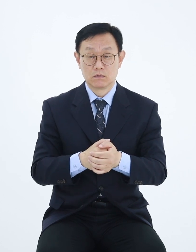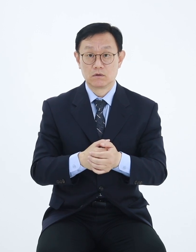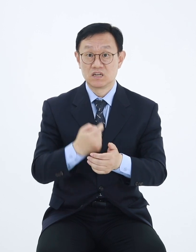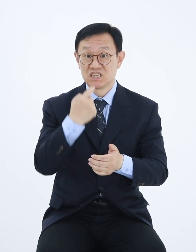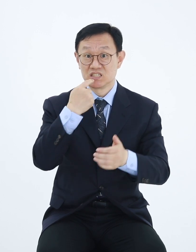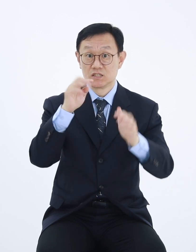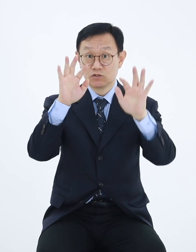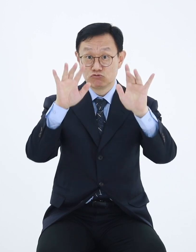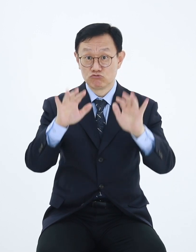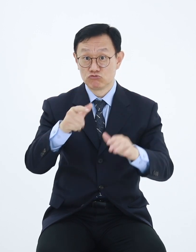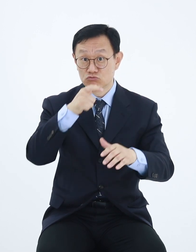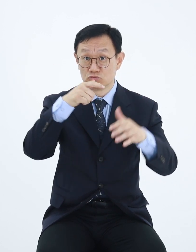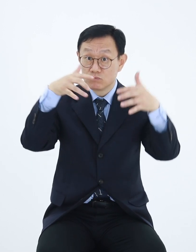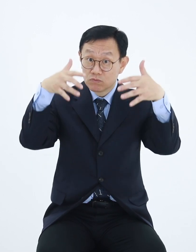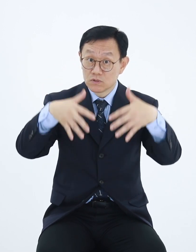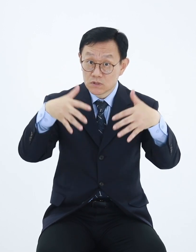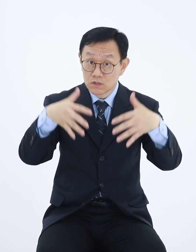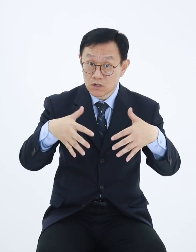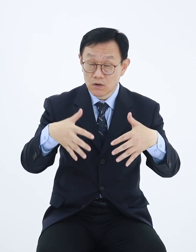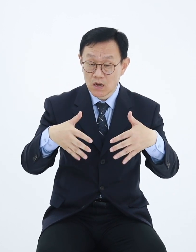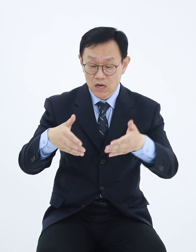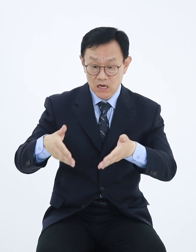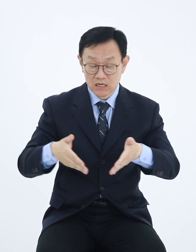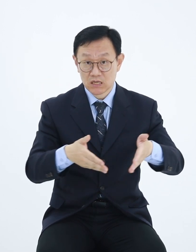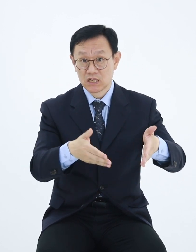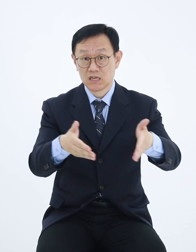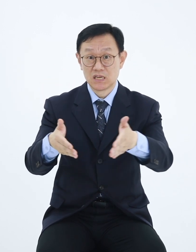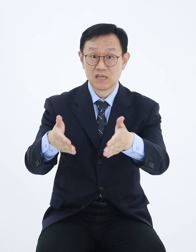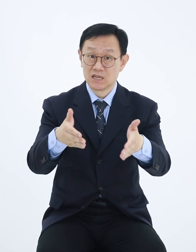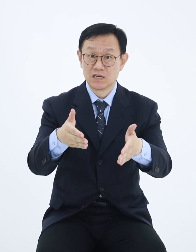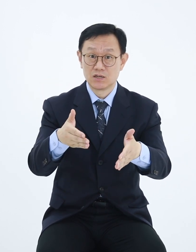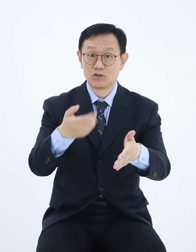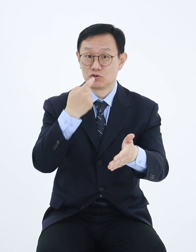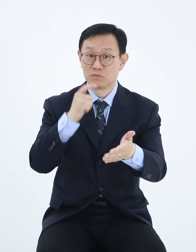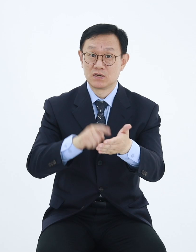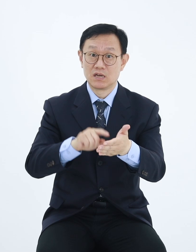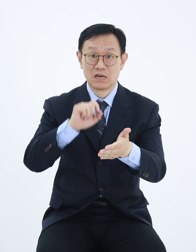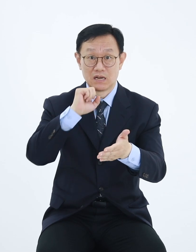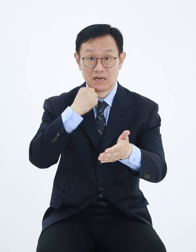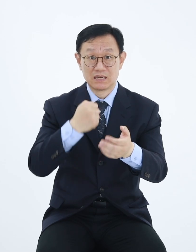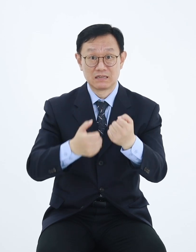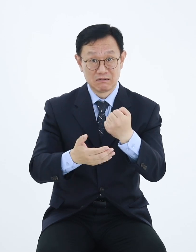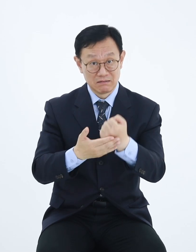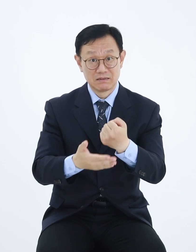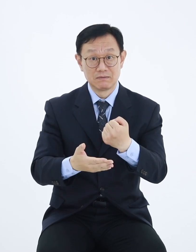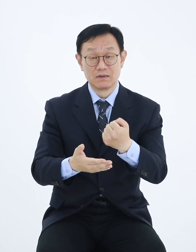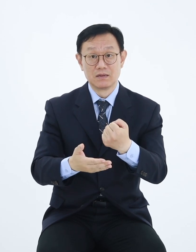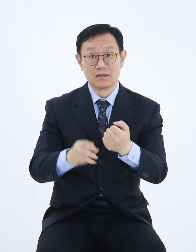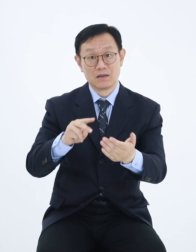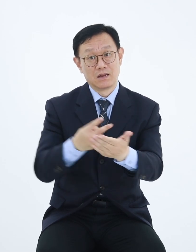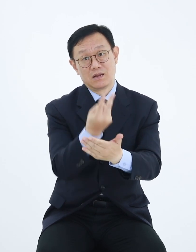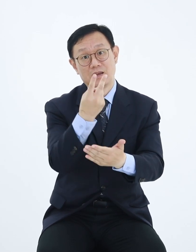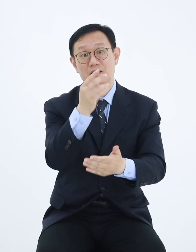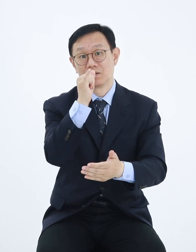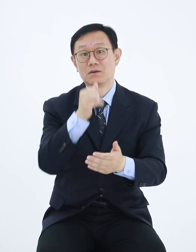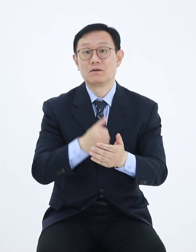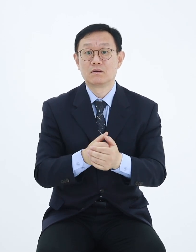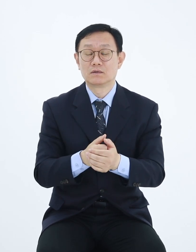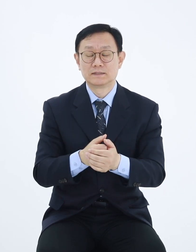비 우박이 내리면 길이 미끄러워져서 자칫하면 닻을 위험이 컸습니다 국립 끝에